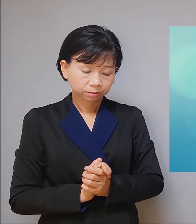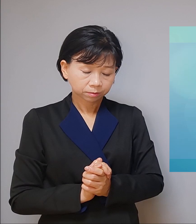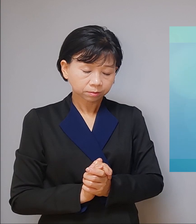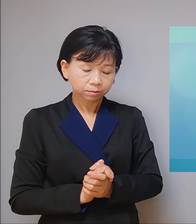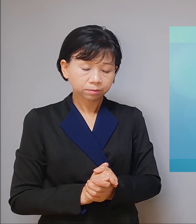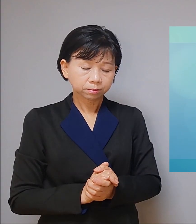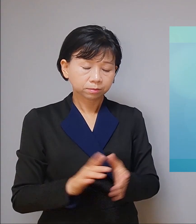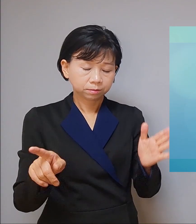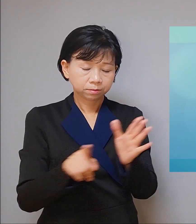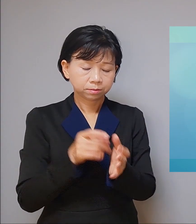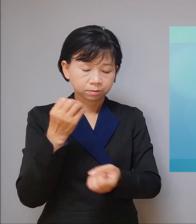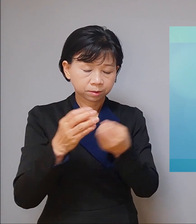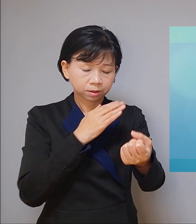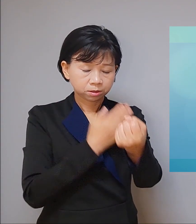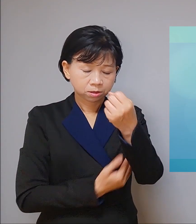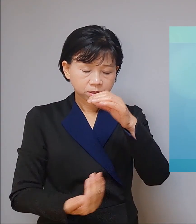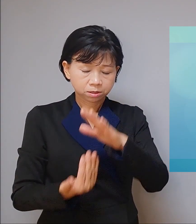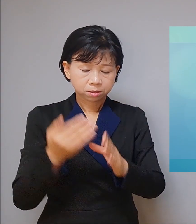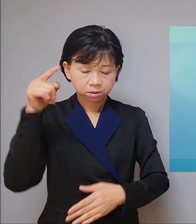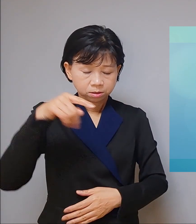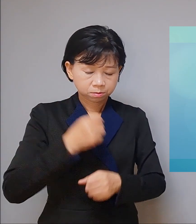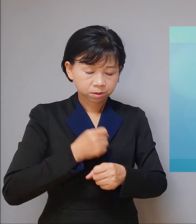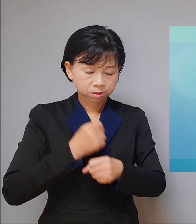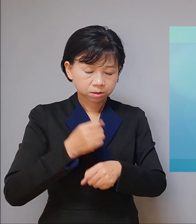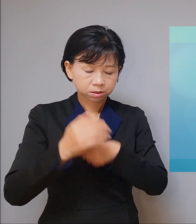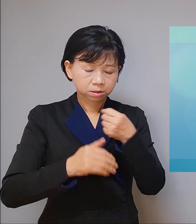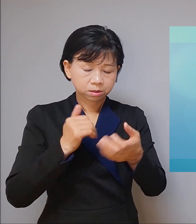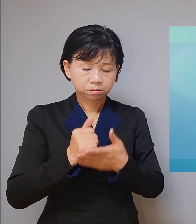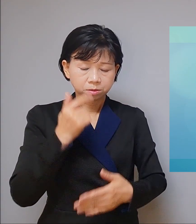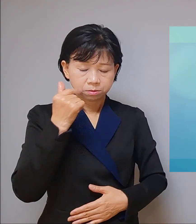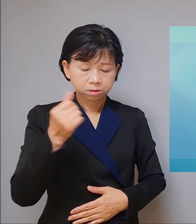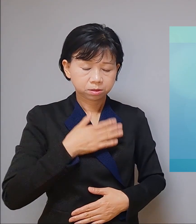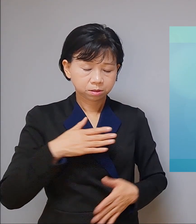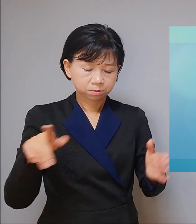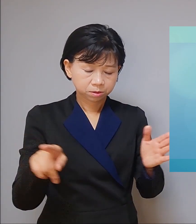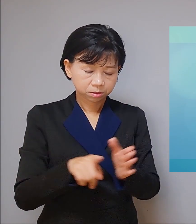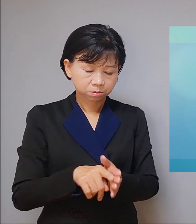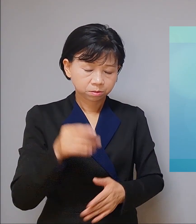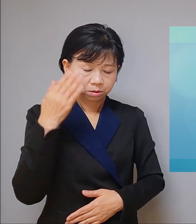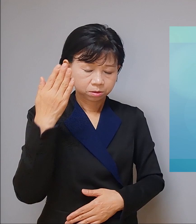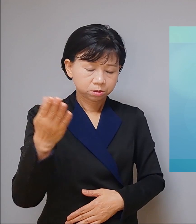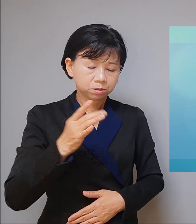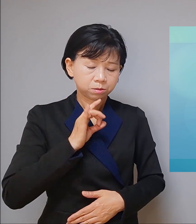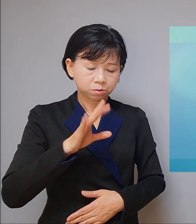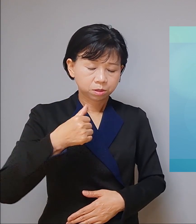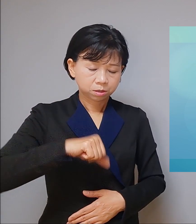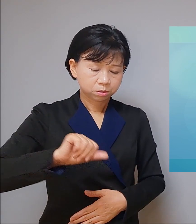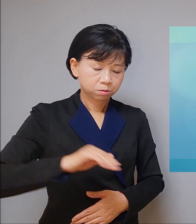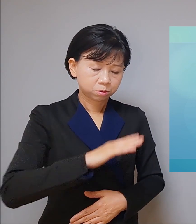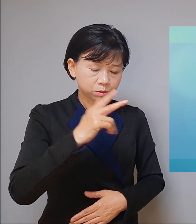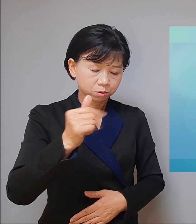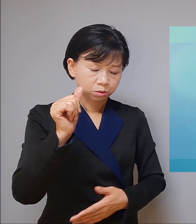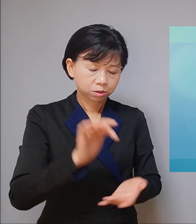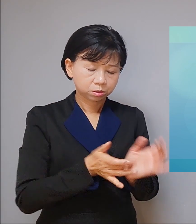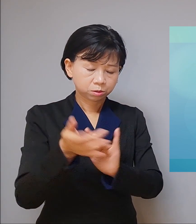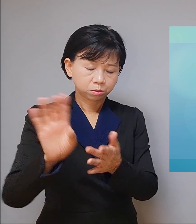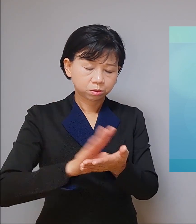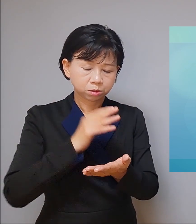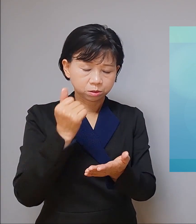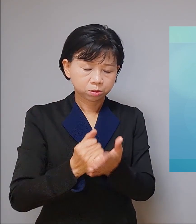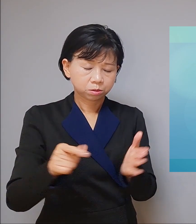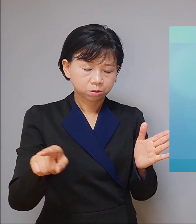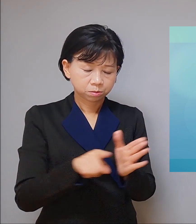아멘. 신앙 고백드립니다. 전능하사 천지를 만드신 하나님 아버지를 내가 믿사오며 그 외아들 우리 주